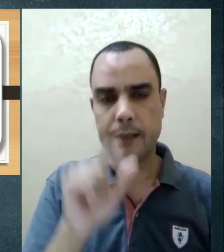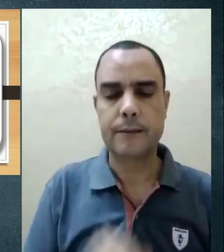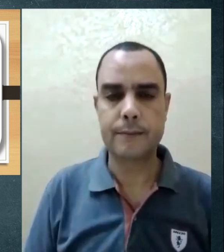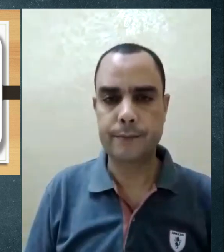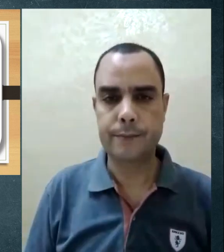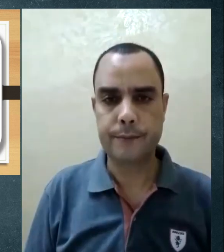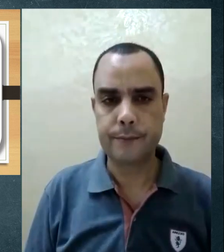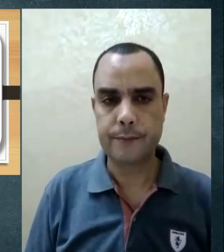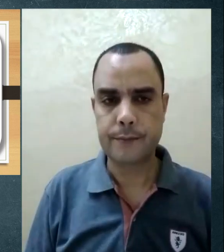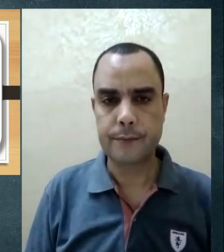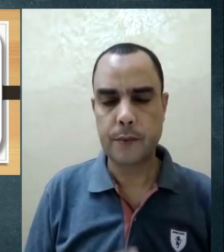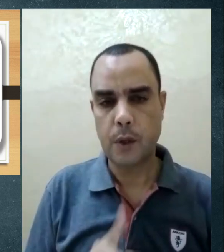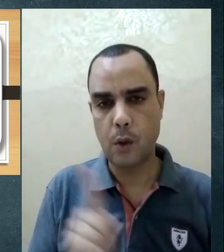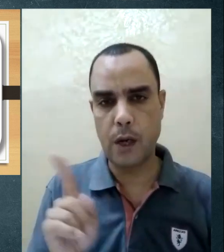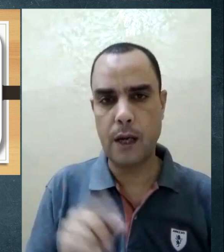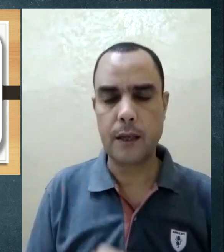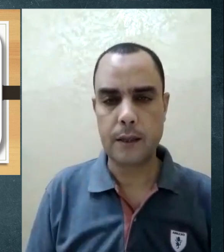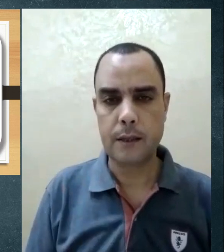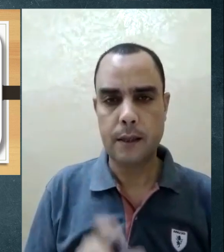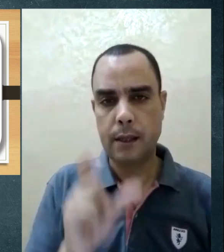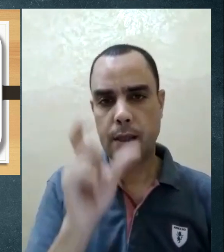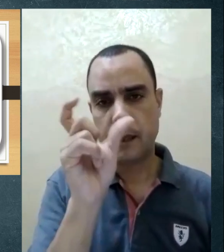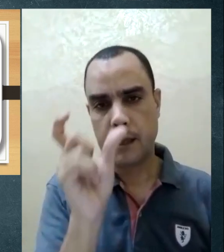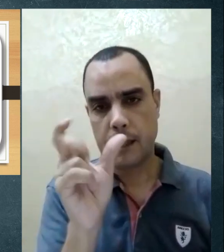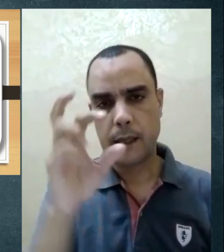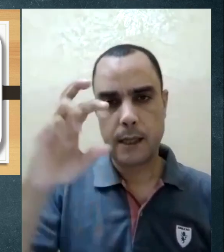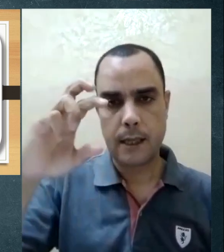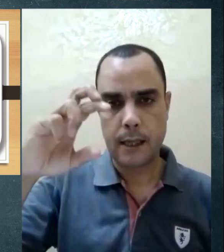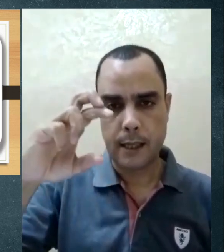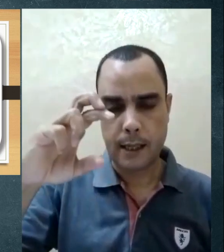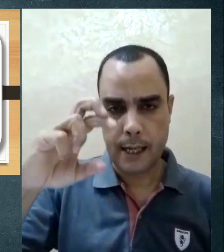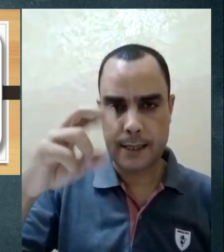ميل هو